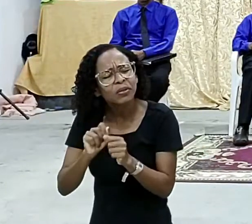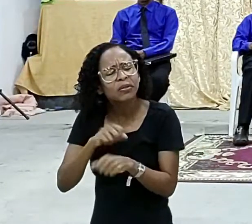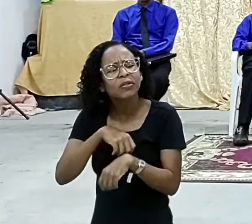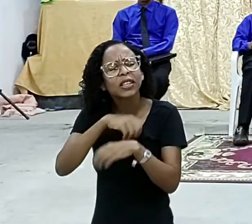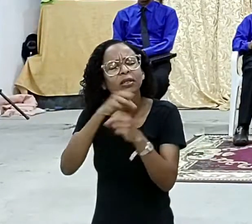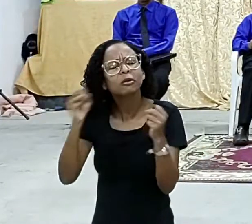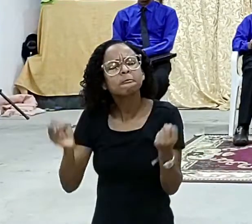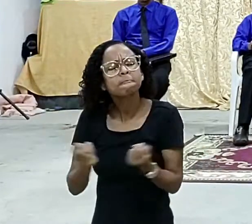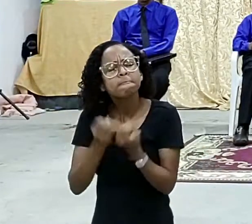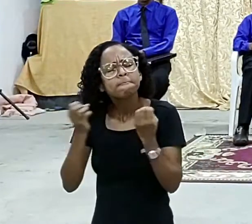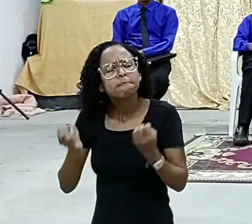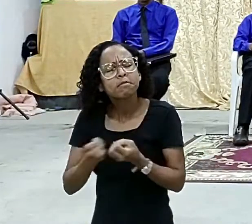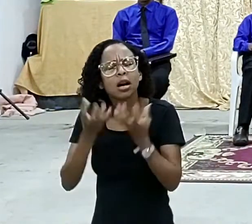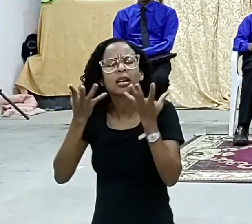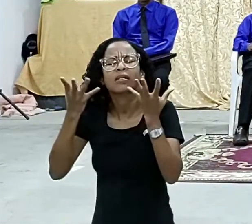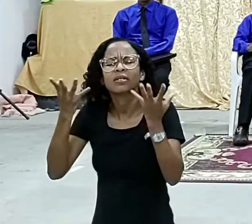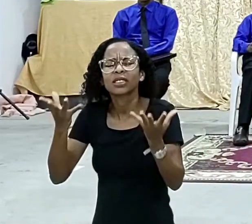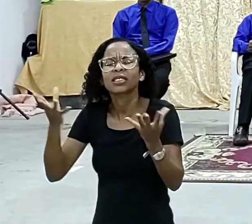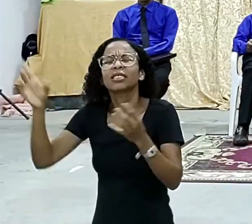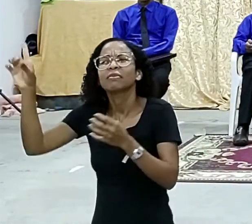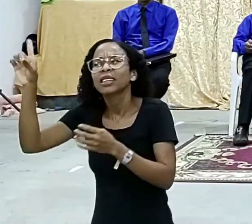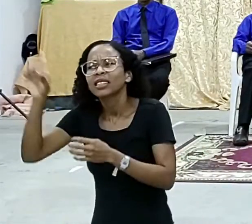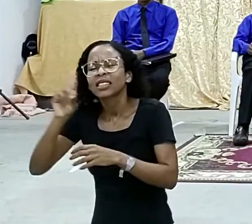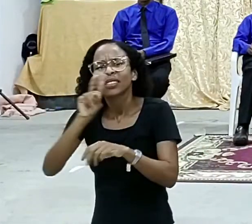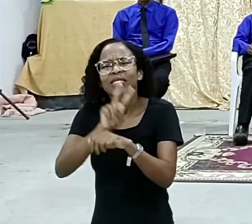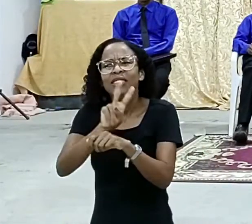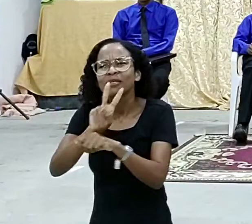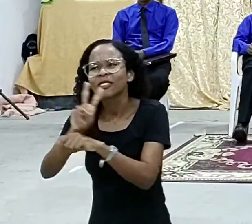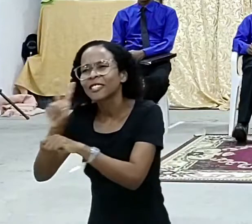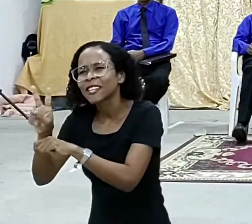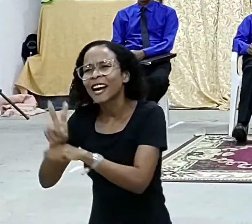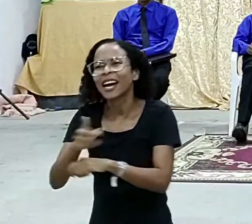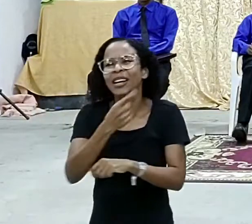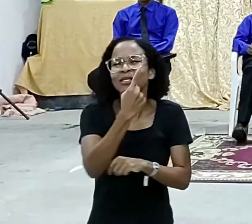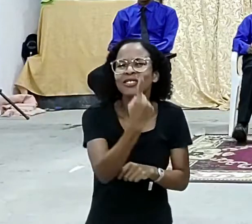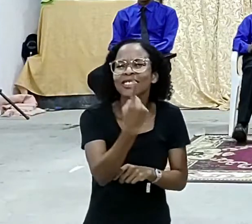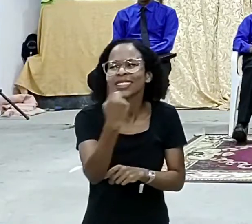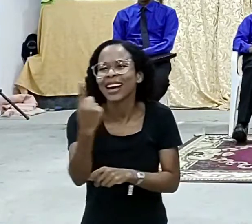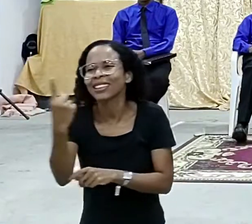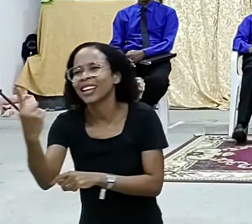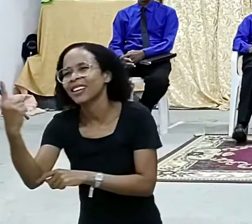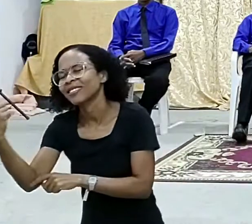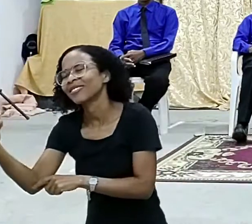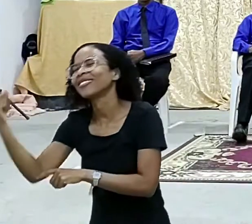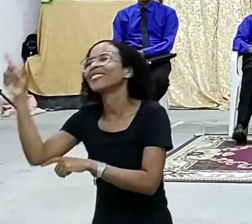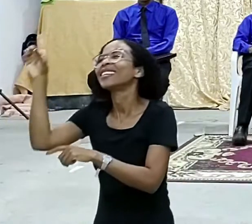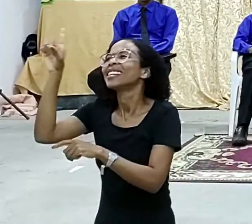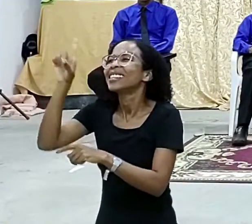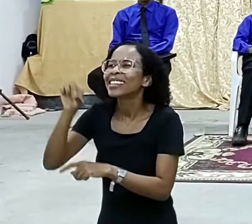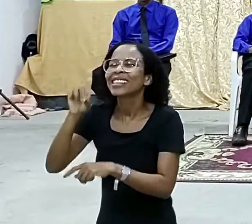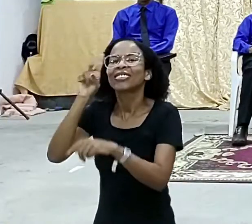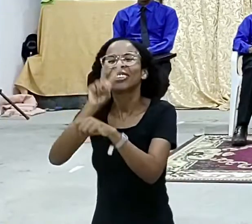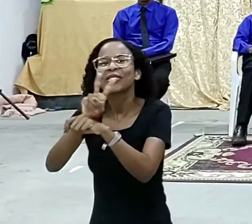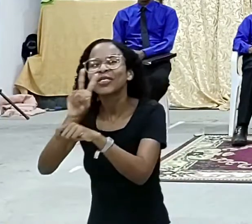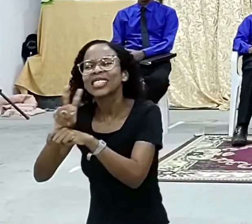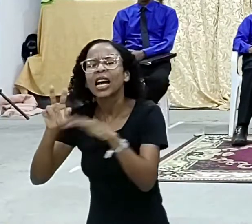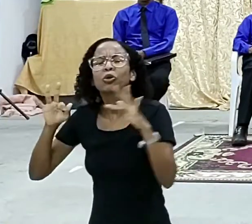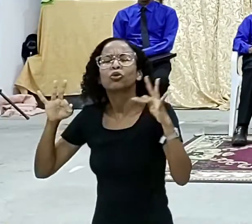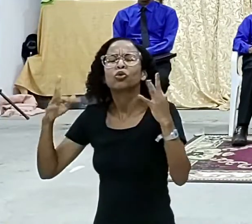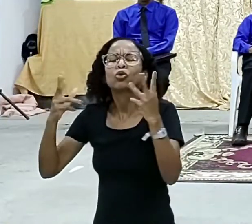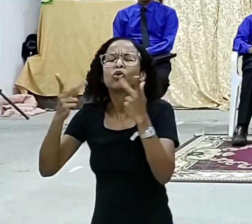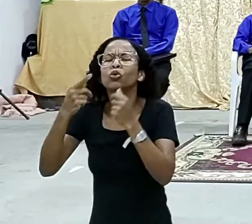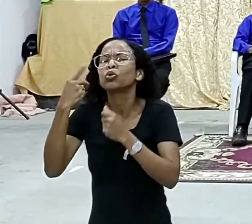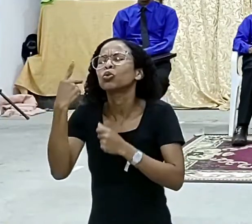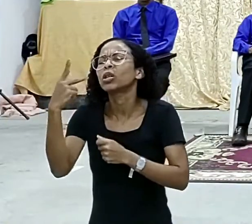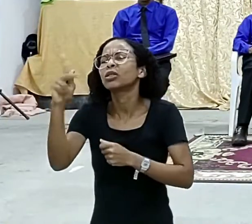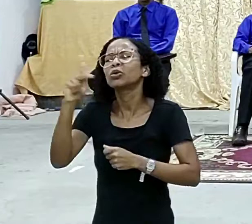que é teu, ou seja, ele cuida daquilo que ele te deu para cuidar. Cuide bem